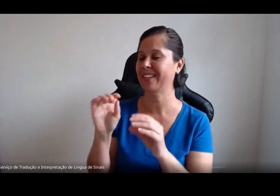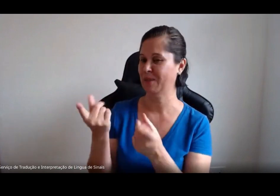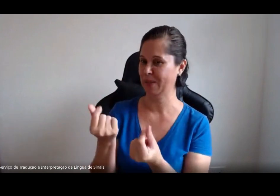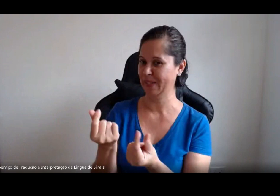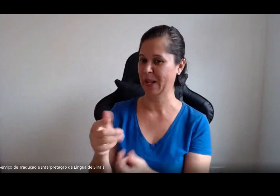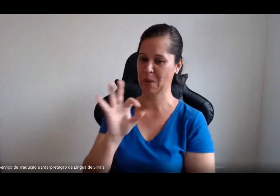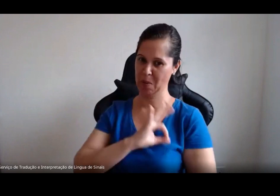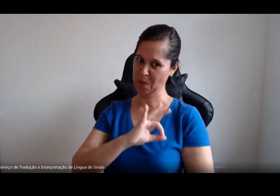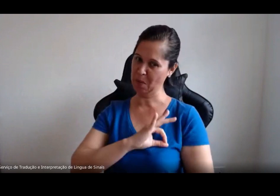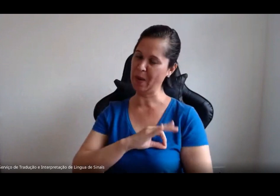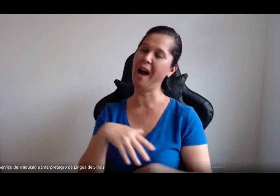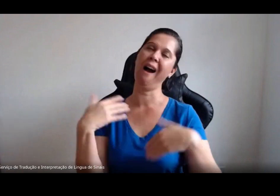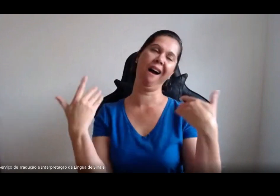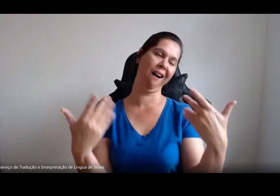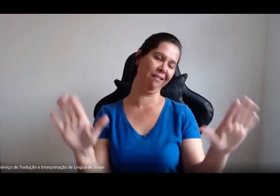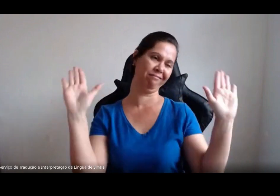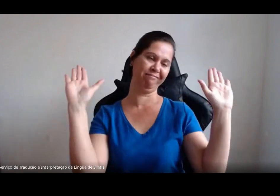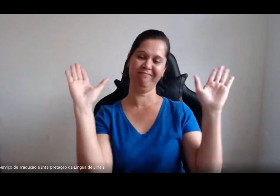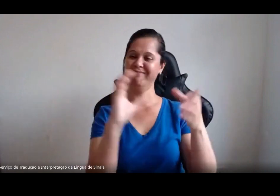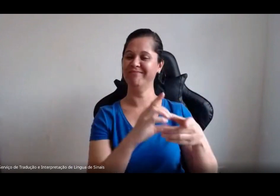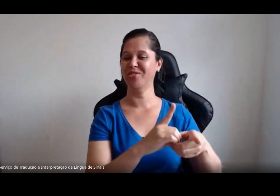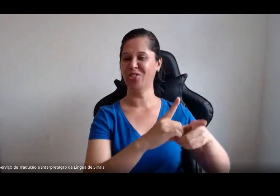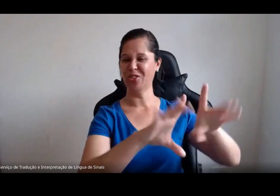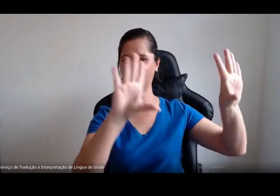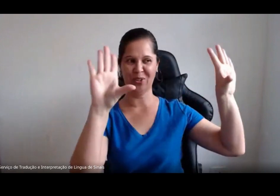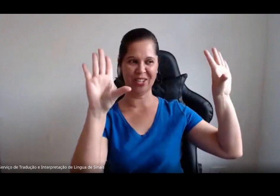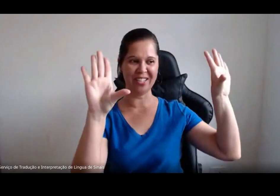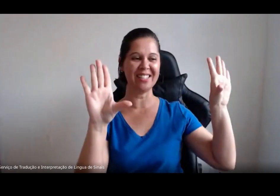E aí eu comecei a ganhar melhor. Então, eu me divorciei